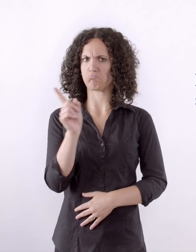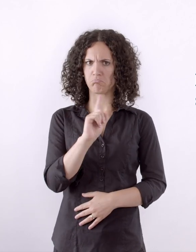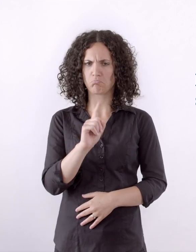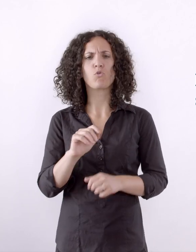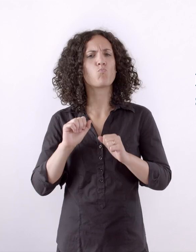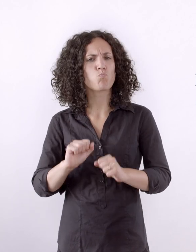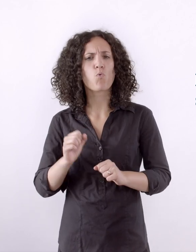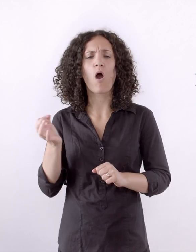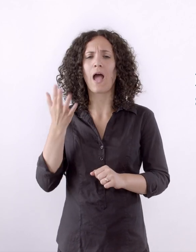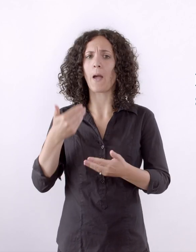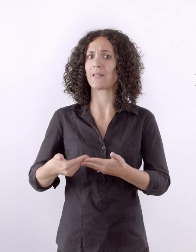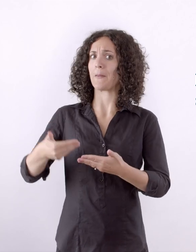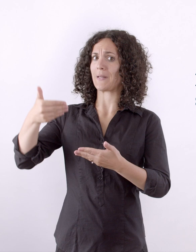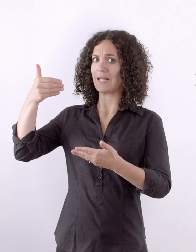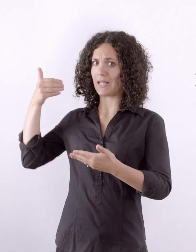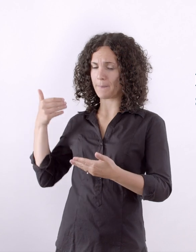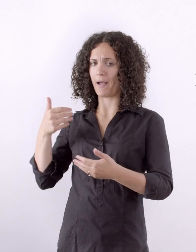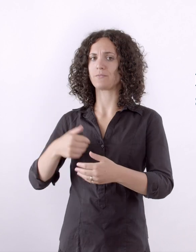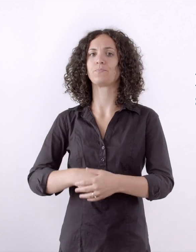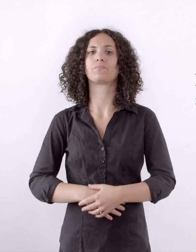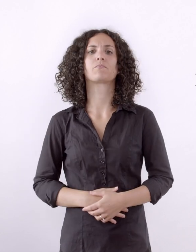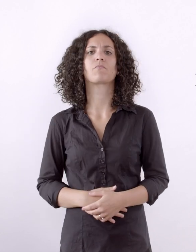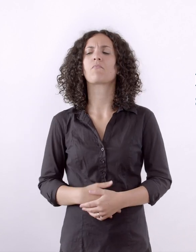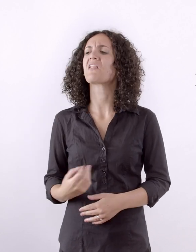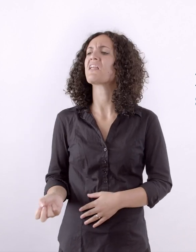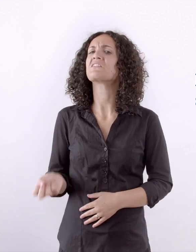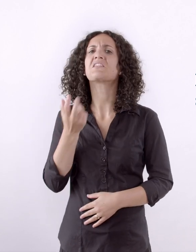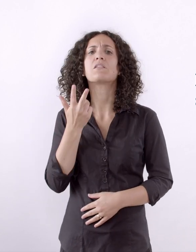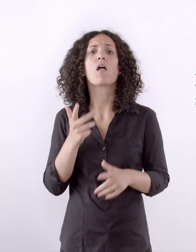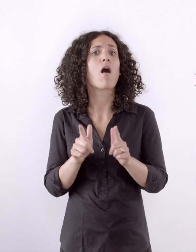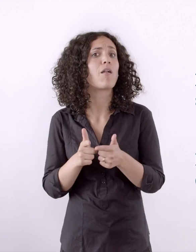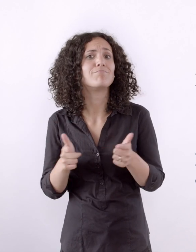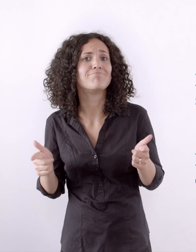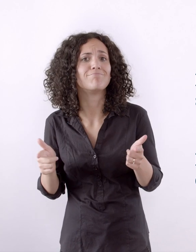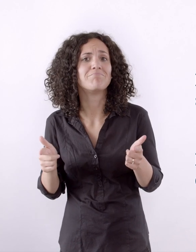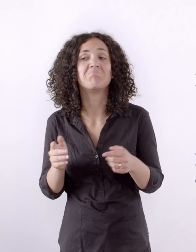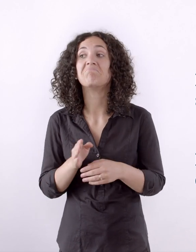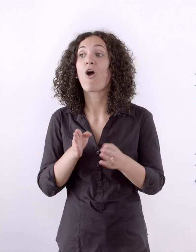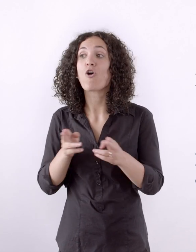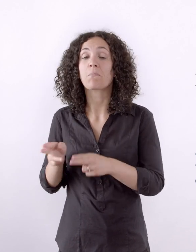qualche settimana prima. Se non ci sono altri segnali, quindi, in questo caso, non c'è bisogno di andare in